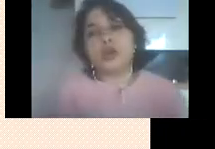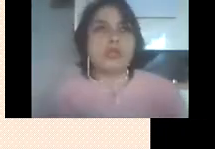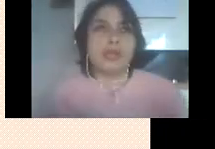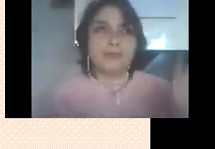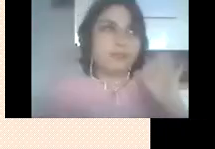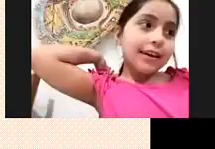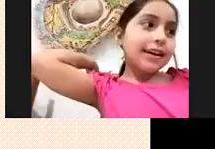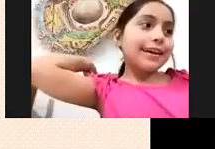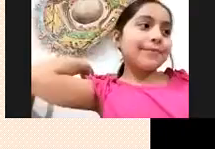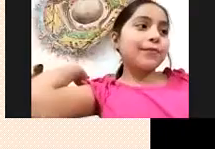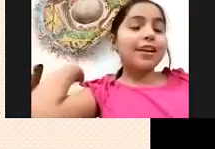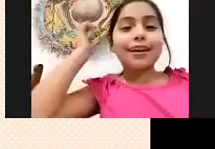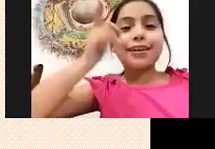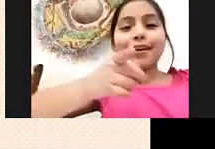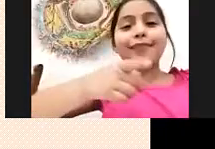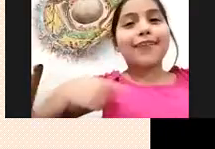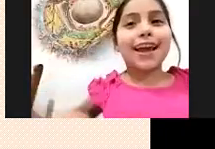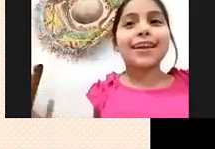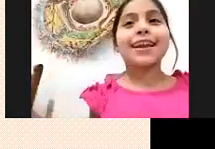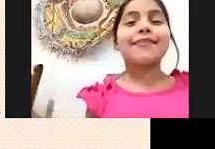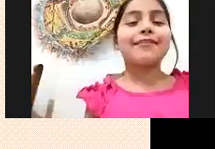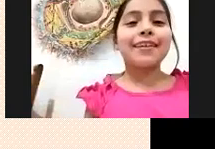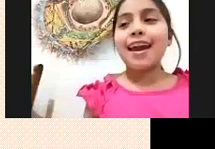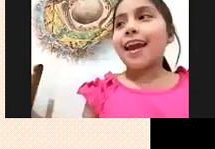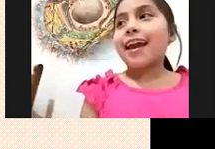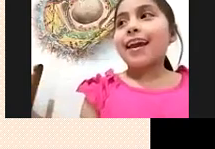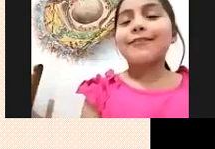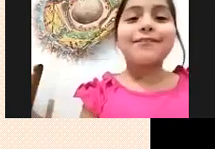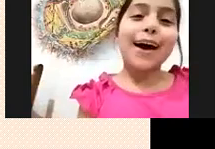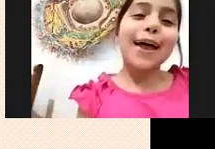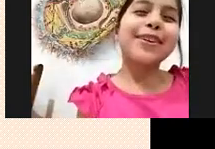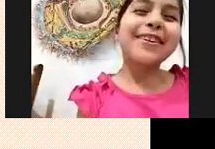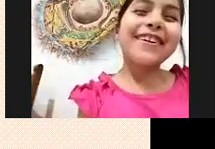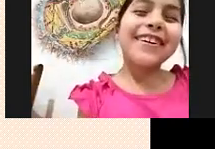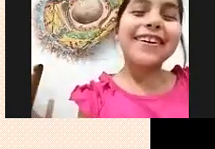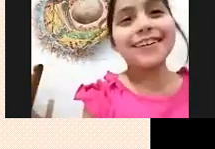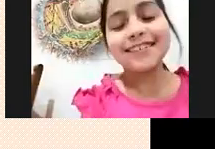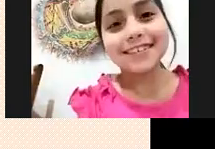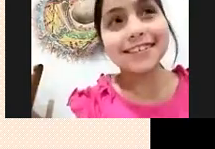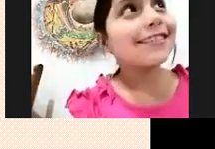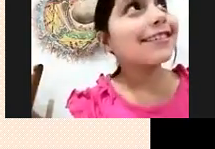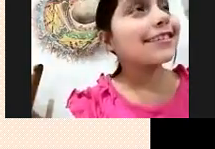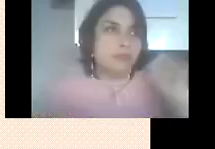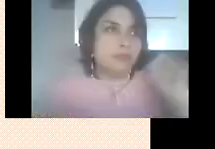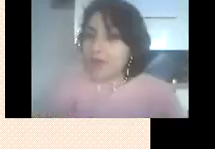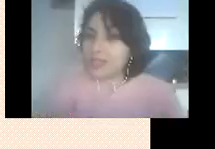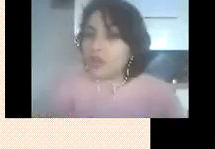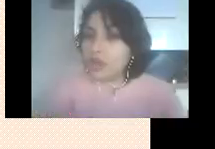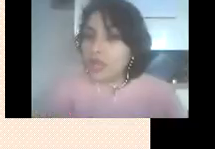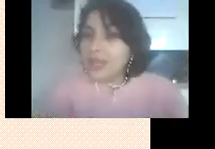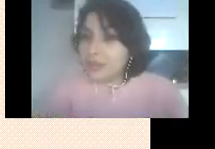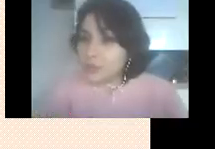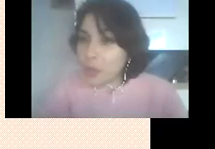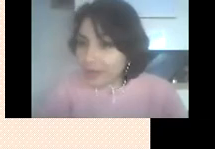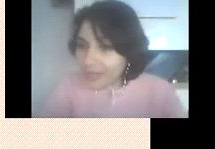que tú conozcas. No, espérate, que no me Una acuerdo. cosa frágil, Ah, pero que te iba a pasar, me dijo una vaso, mentira. ya, muy bien, un Mamá, me